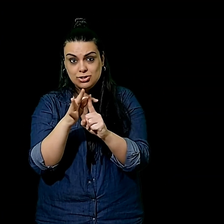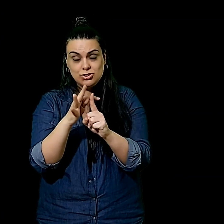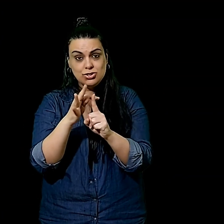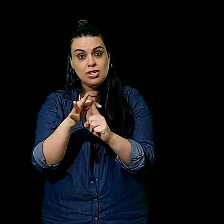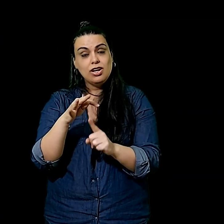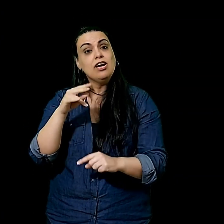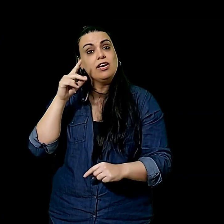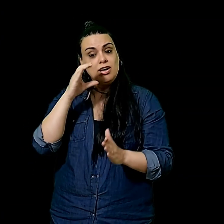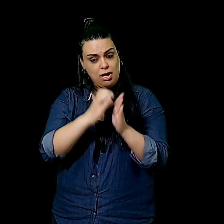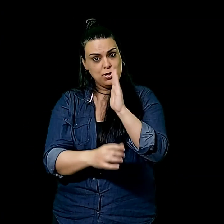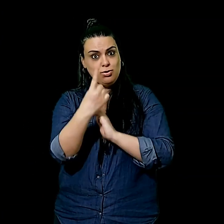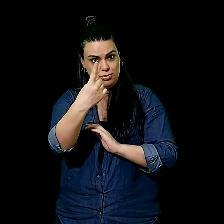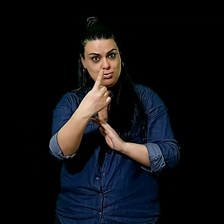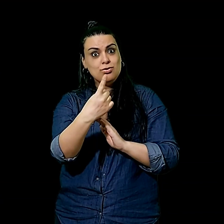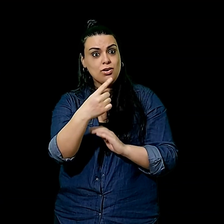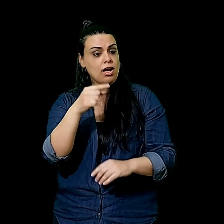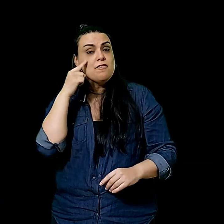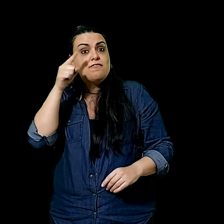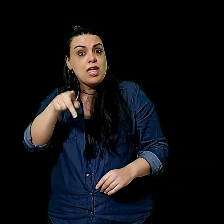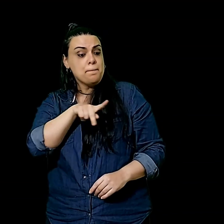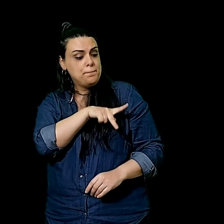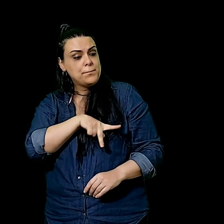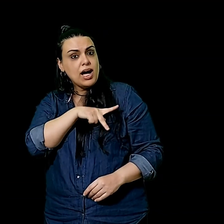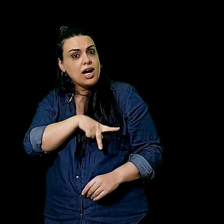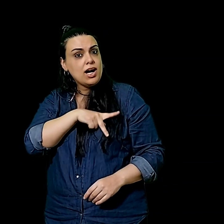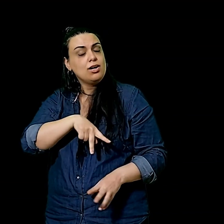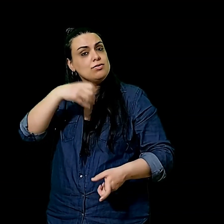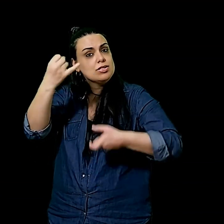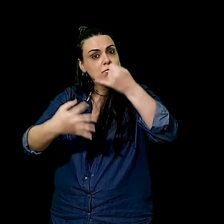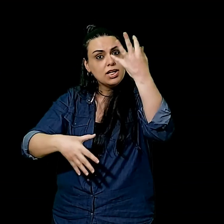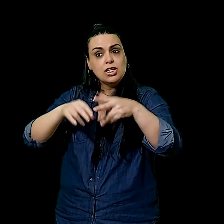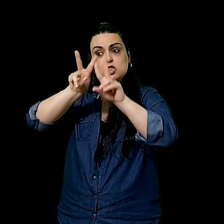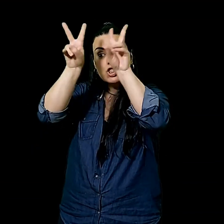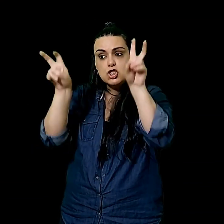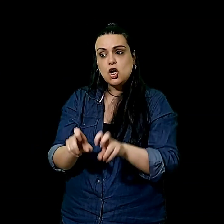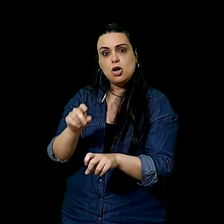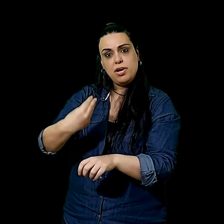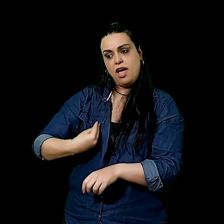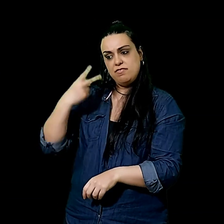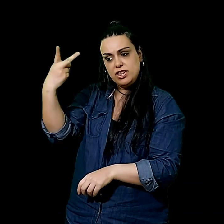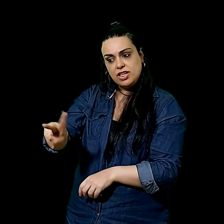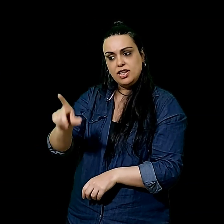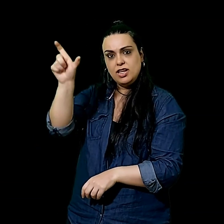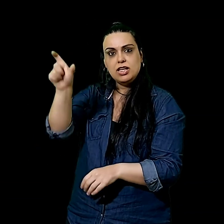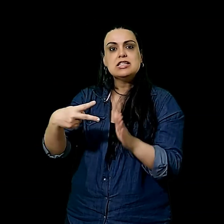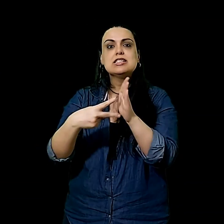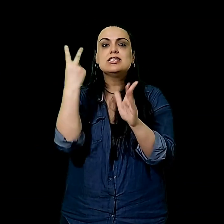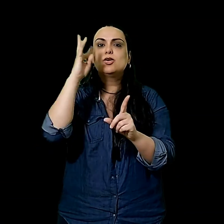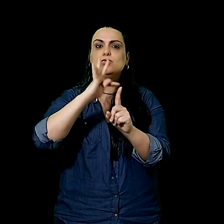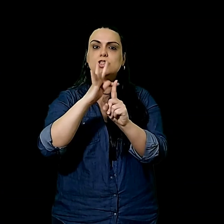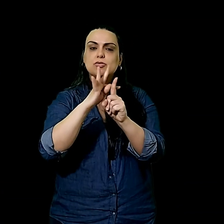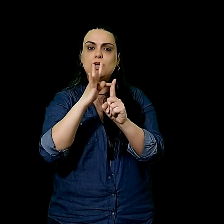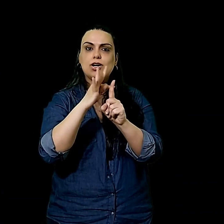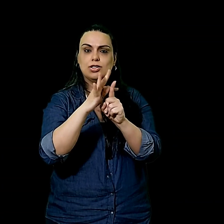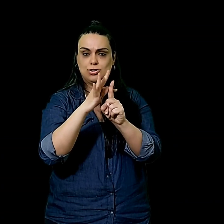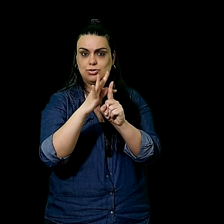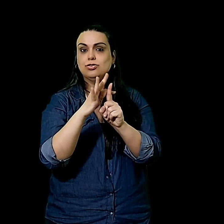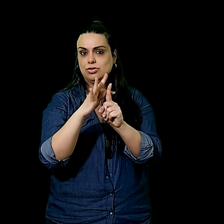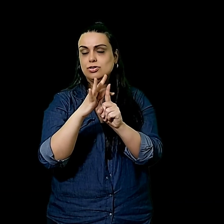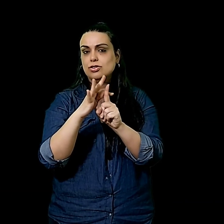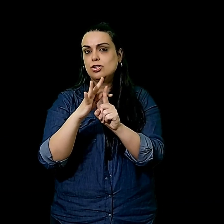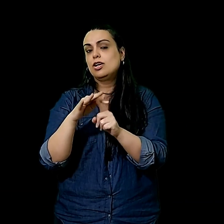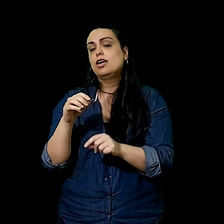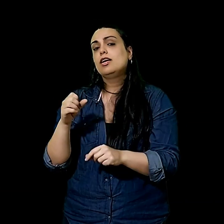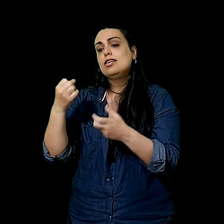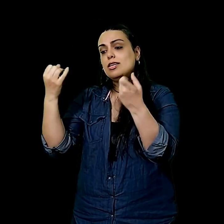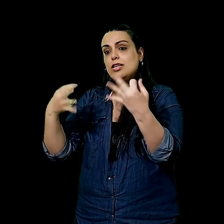ministrando sobre isso, falando sobre isso, acerca da vida de Timóteo. Aqui, ó, 2 Timóteo, verso de número 6.